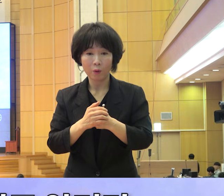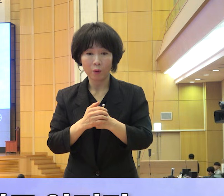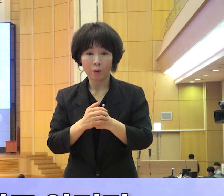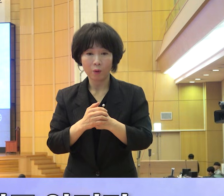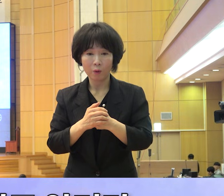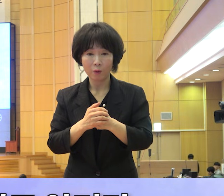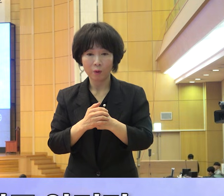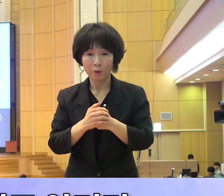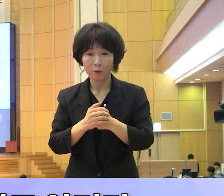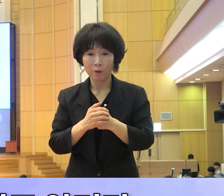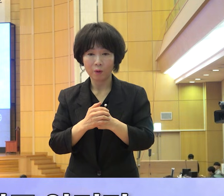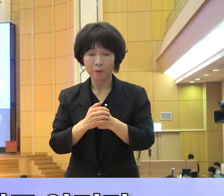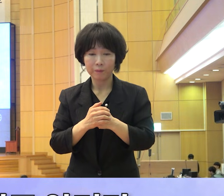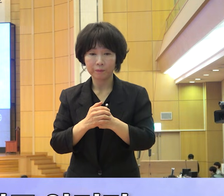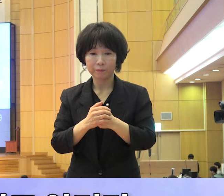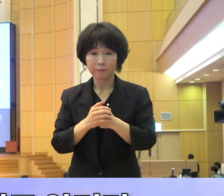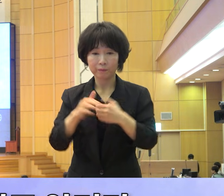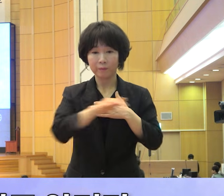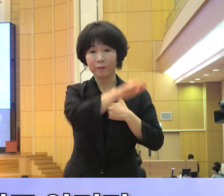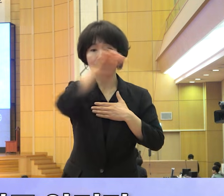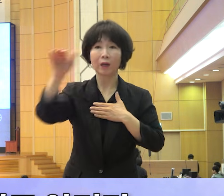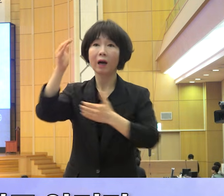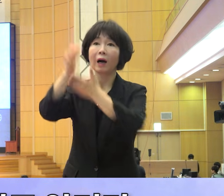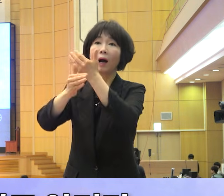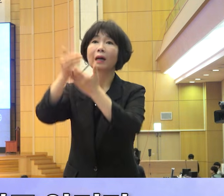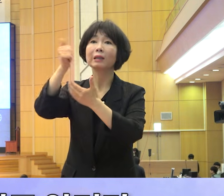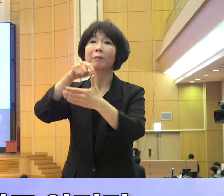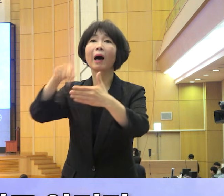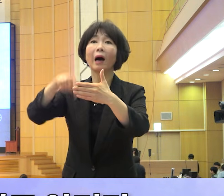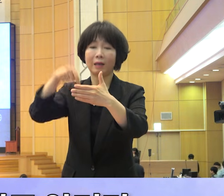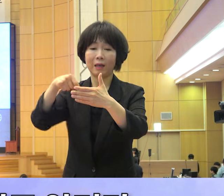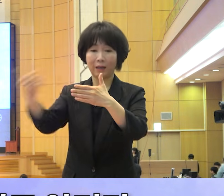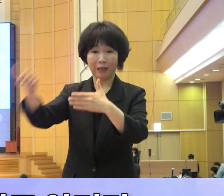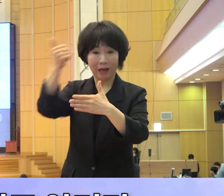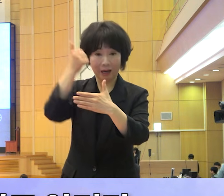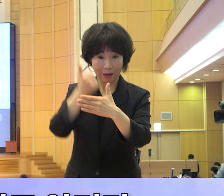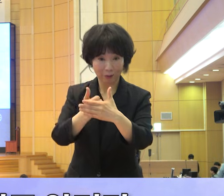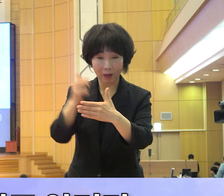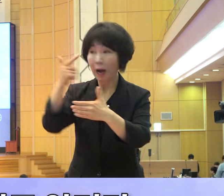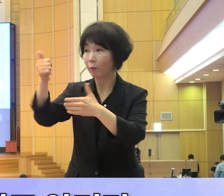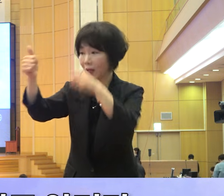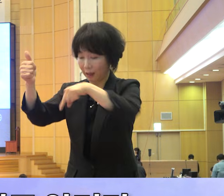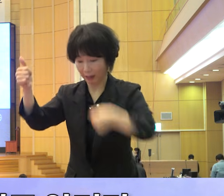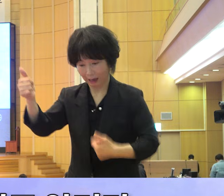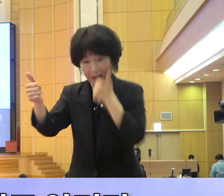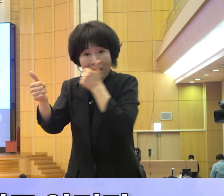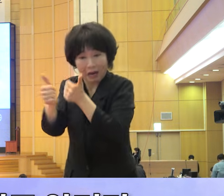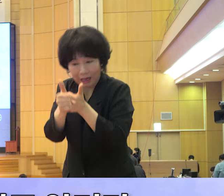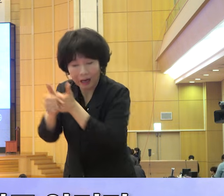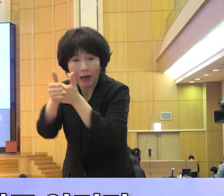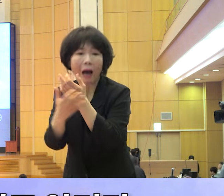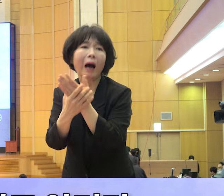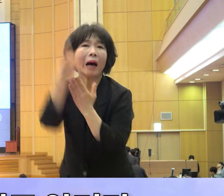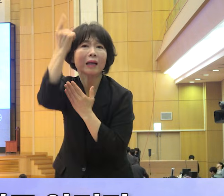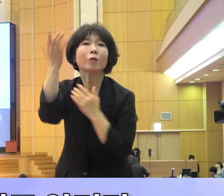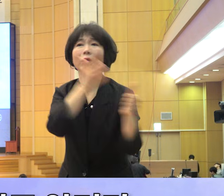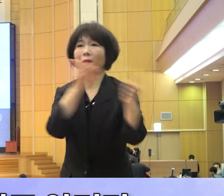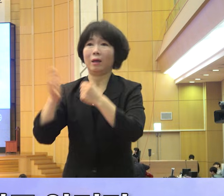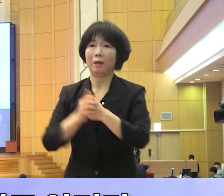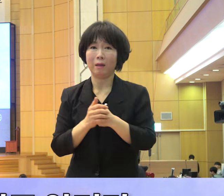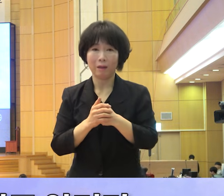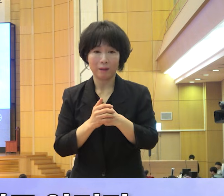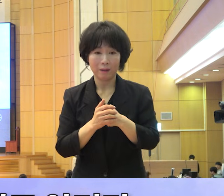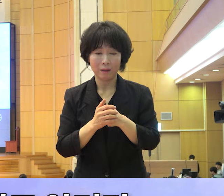하나님을 또 알고 믿는, 그렇게 되면 우리가 아버지 안에, 또 아버지가 내 안에, 예수가 내 안에, 이렇게 되는